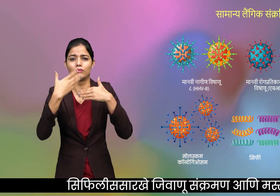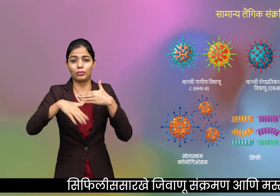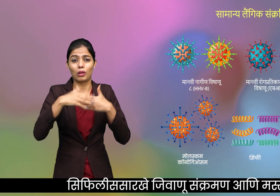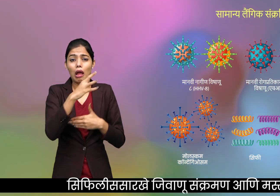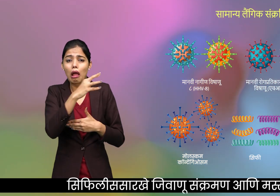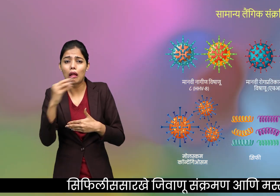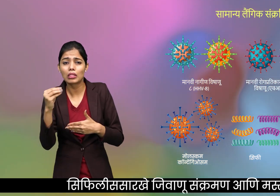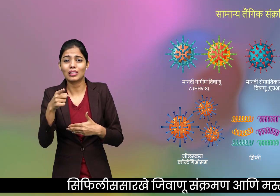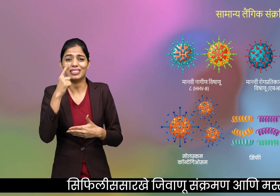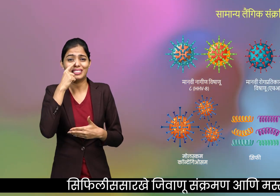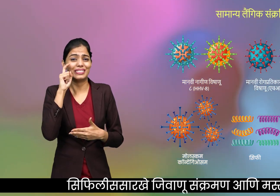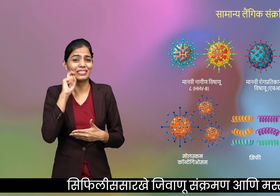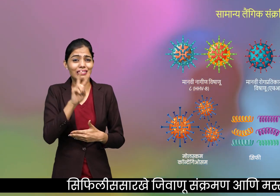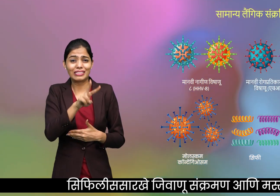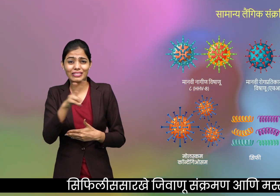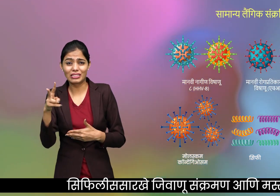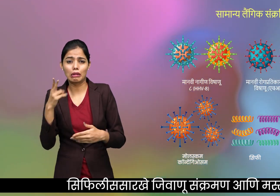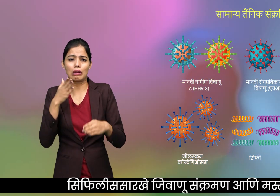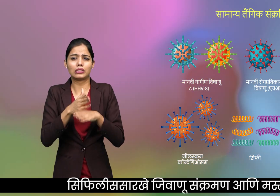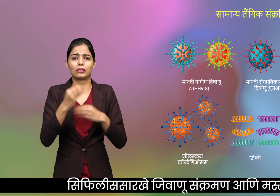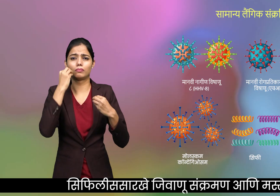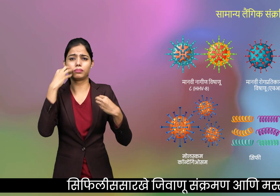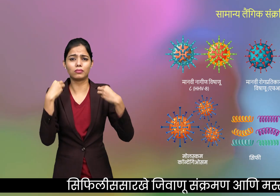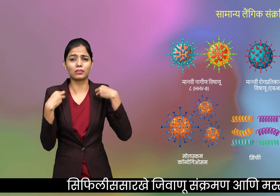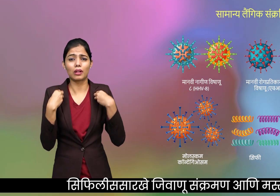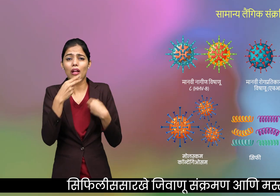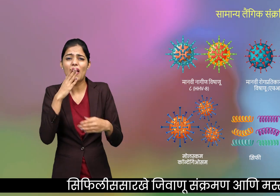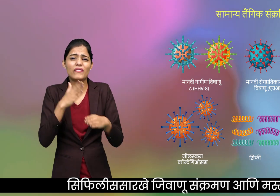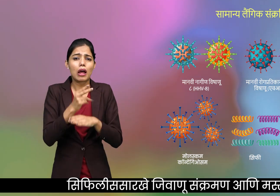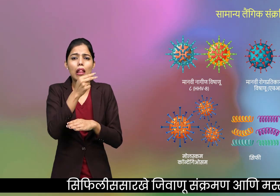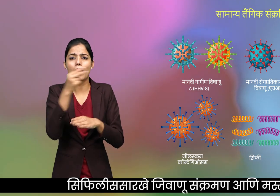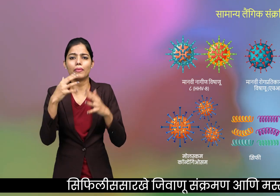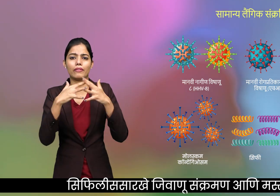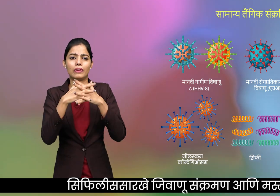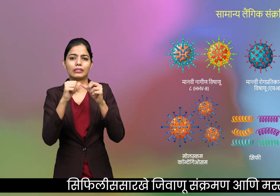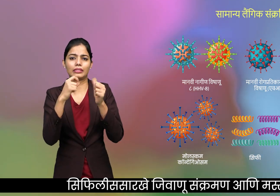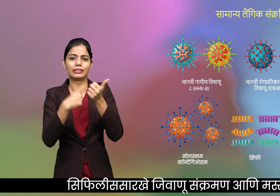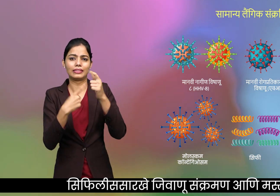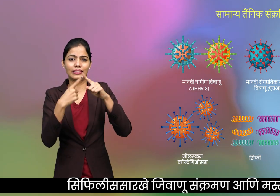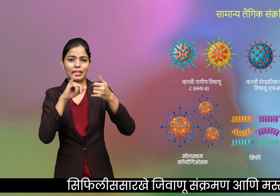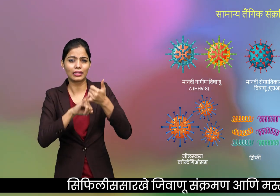सिफिलिस सारखे जीवाणू संक्रमण आणि मस्से आणि एड्स,